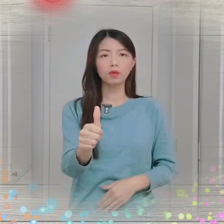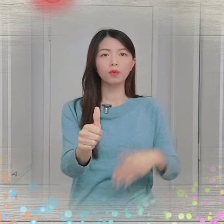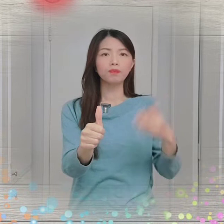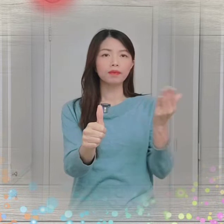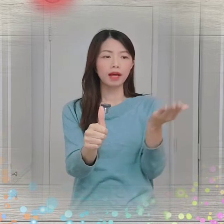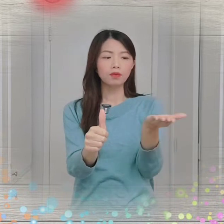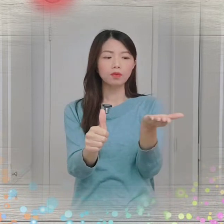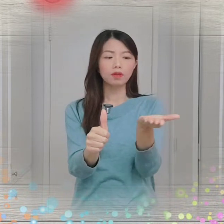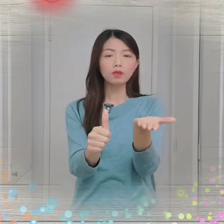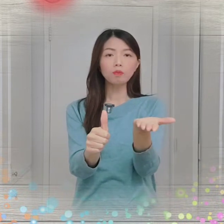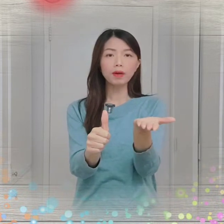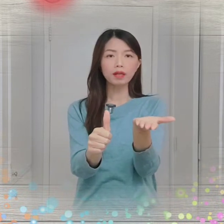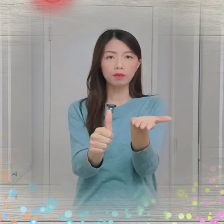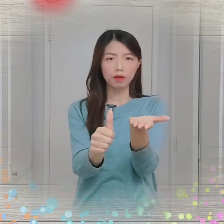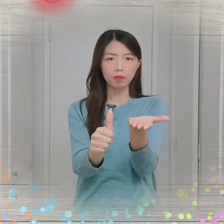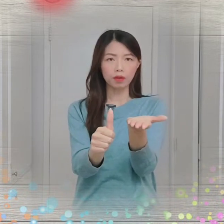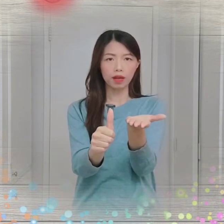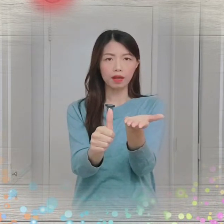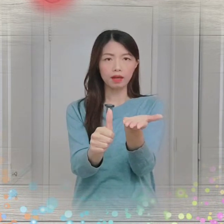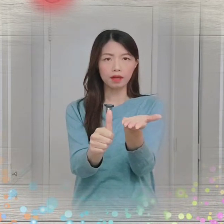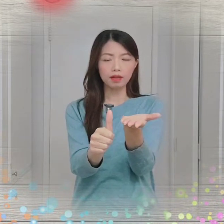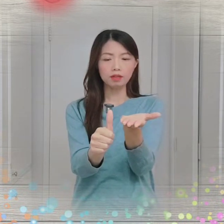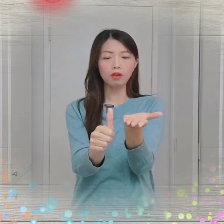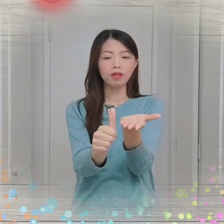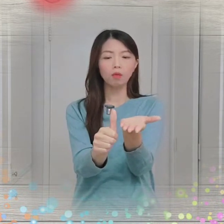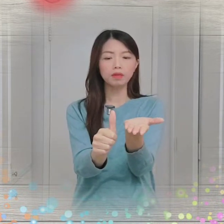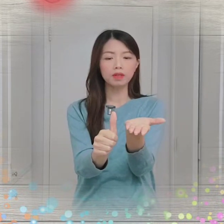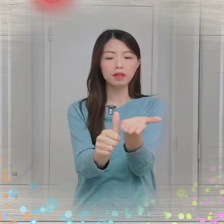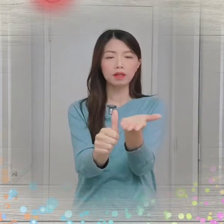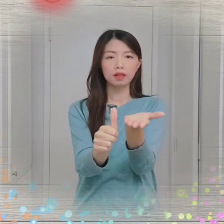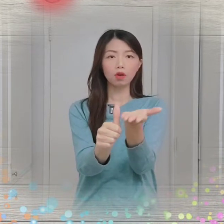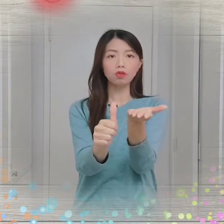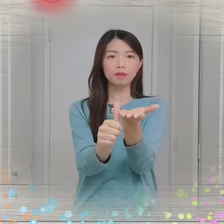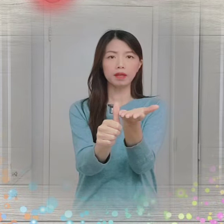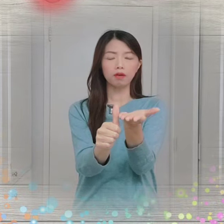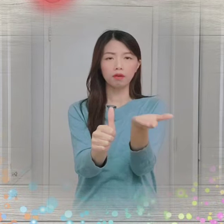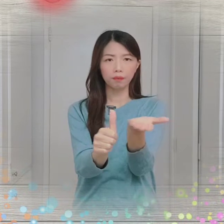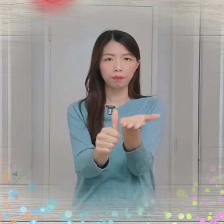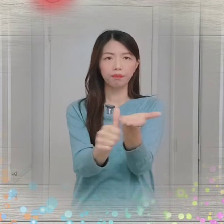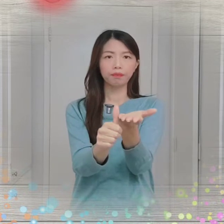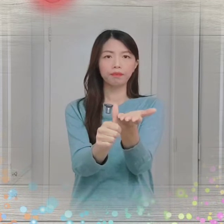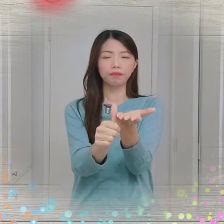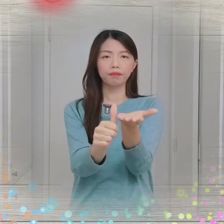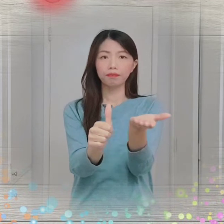세워주시고 다른 손은 손바닥의 위를 보이게 하셔서 이 엄지를 쳐주시면 돼요.